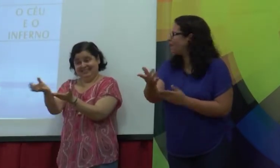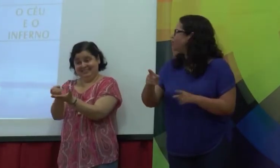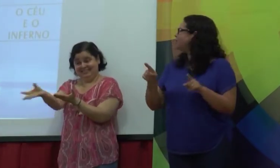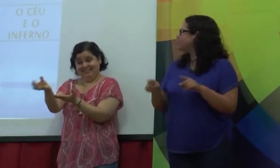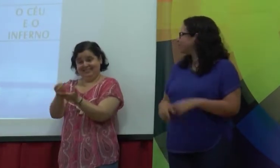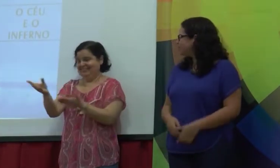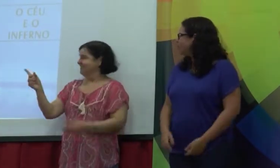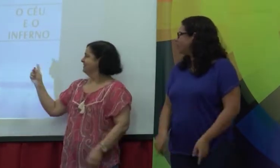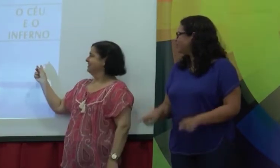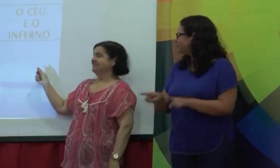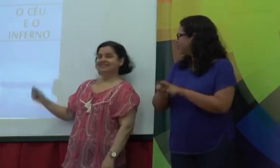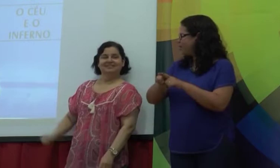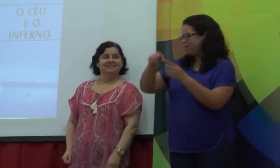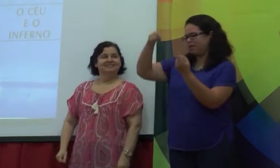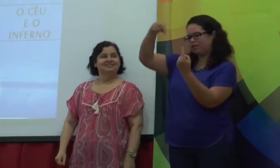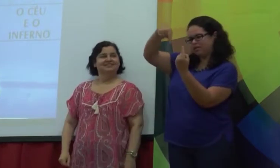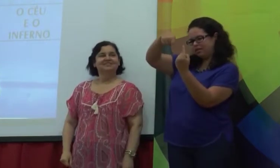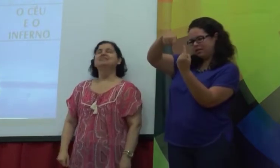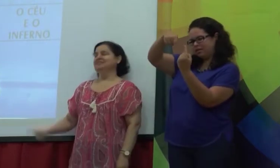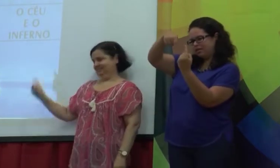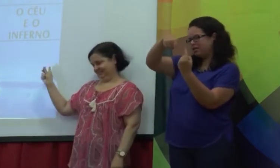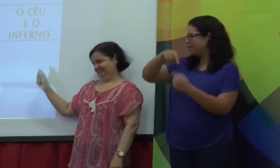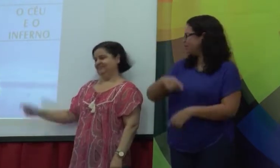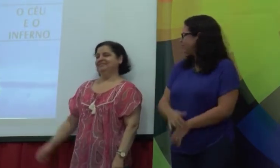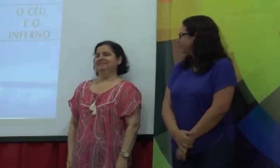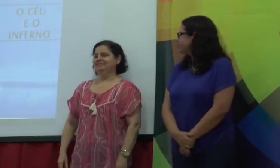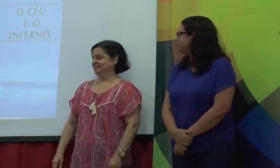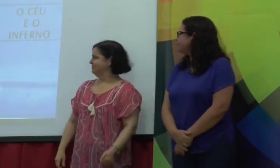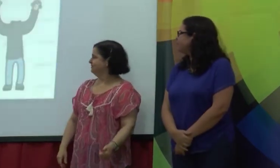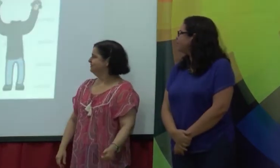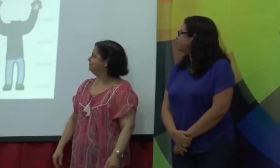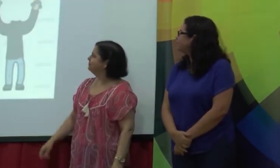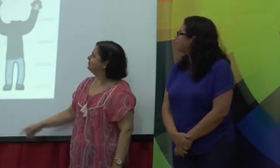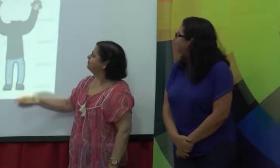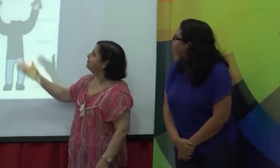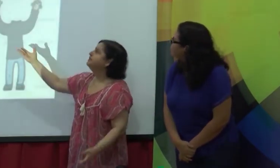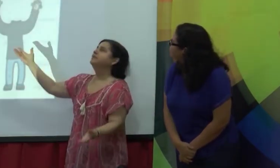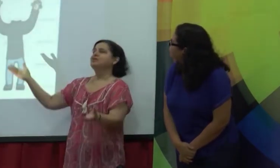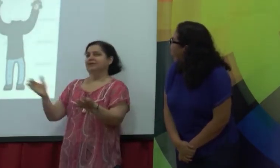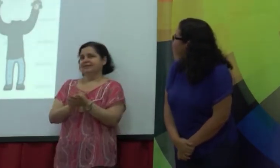Evangelho, segundo o Espiritismo, e no livro O Céu e o Inferno.